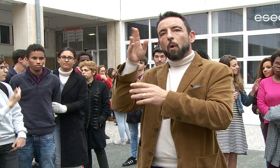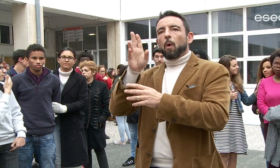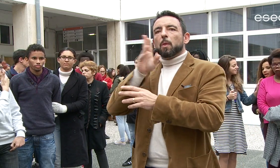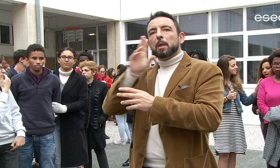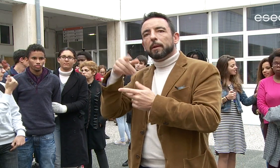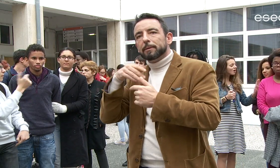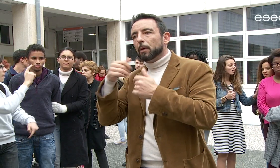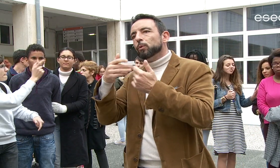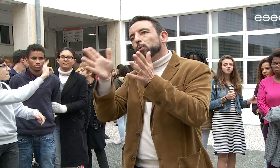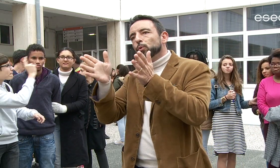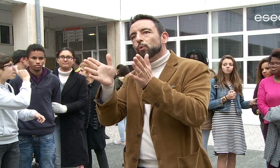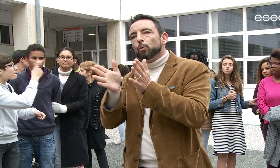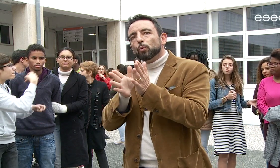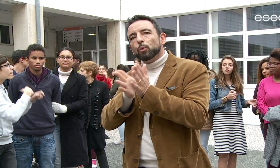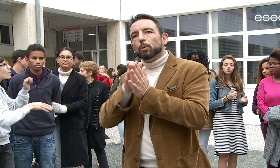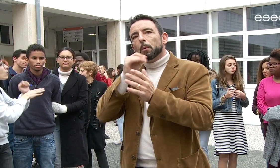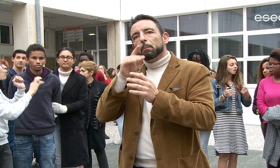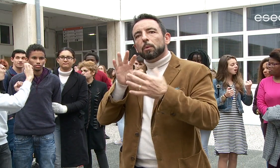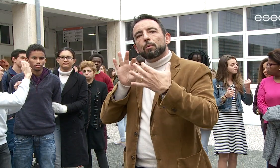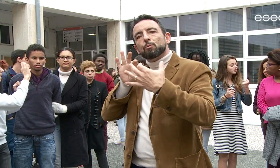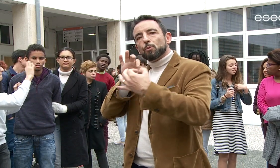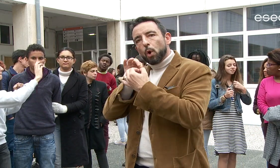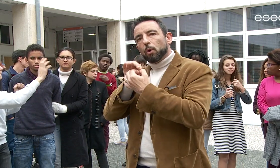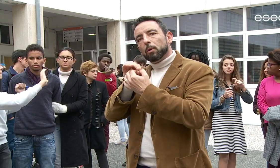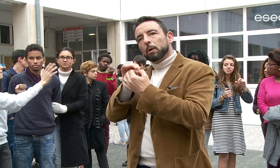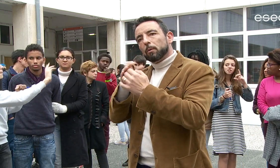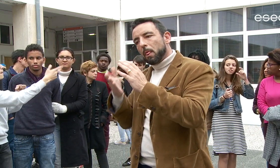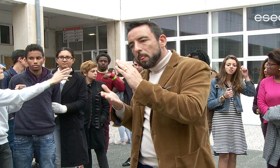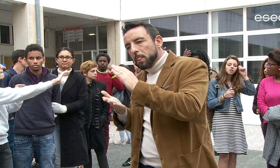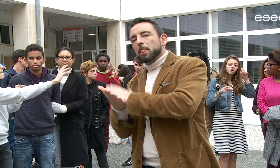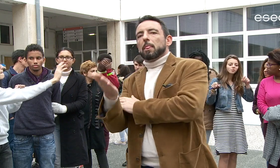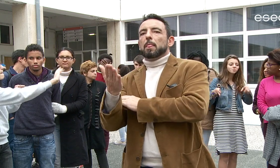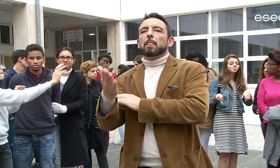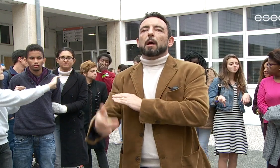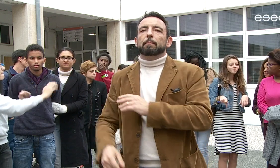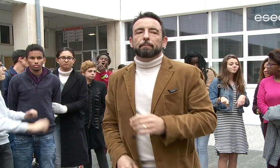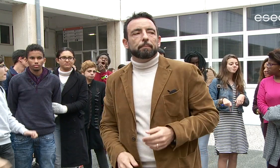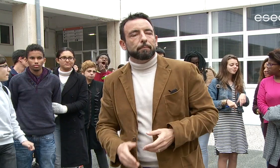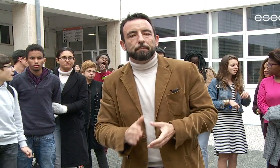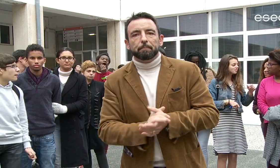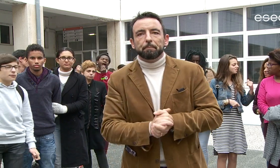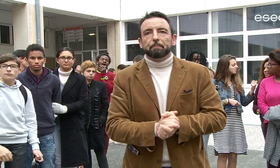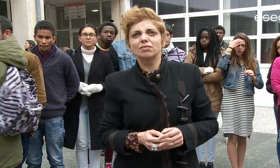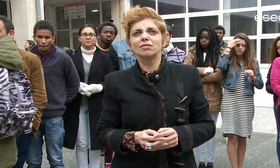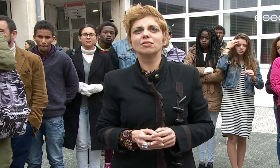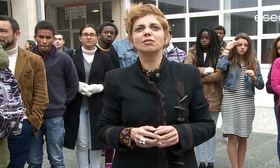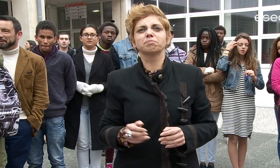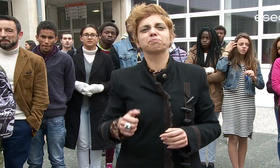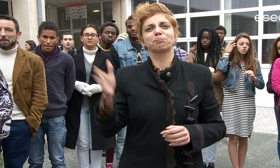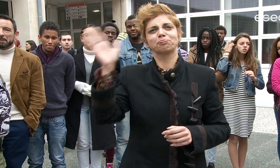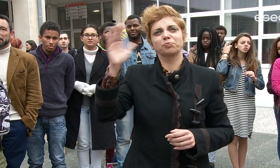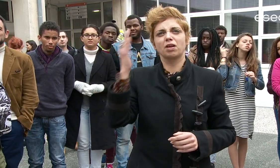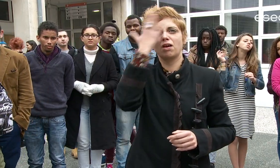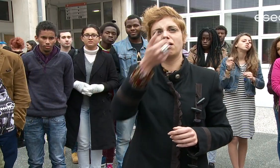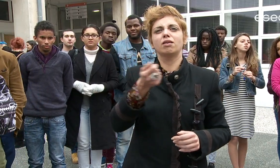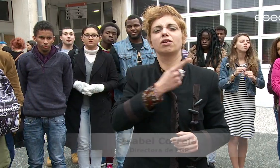família eh e lá está estarmos todos em articulação para que eles possam então depois vir estudar para aqui Olá este é o meu